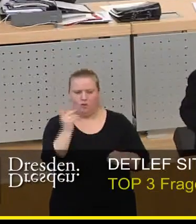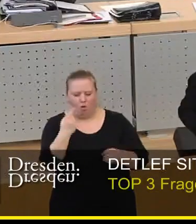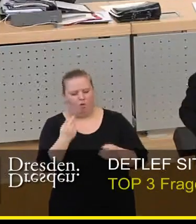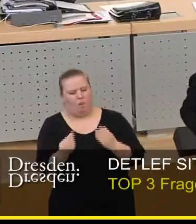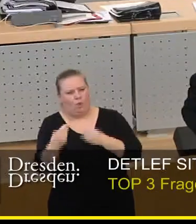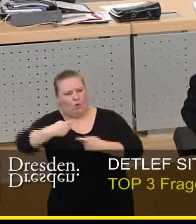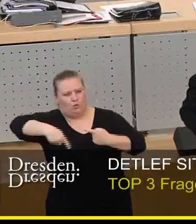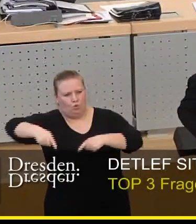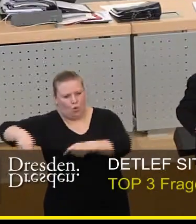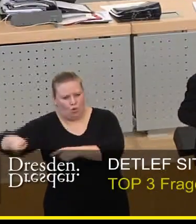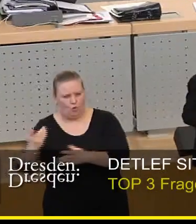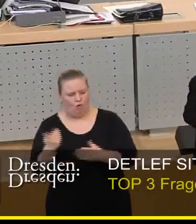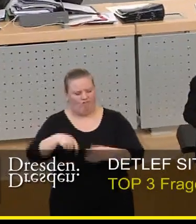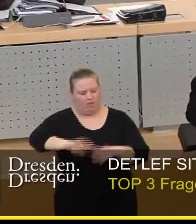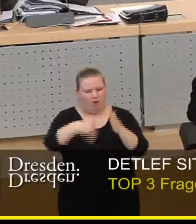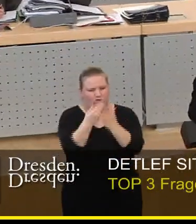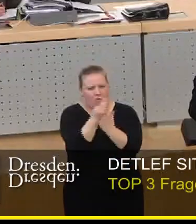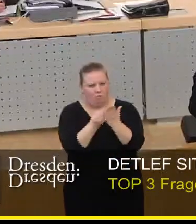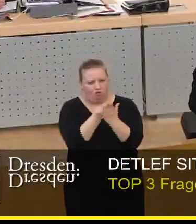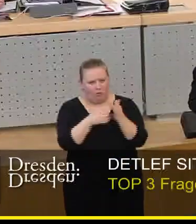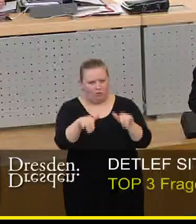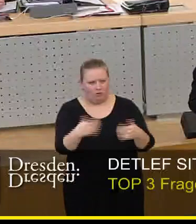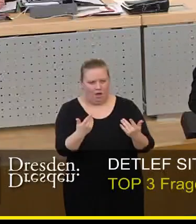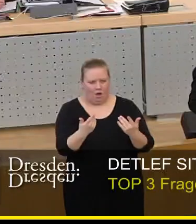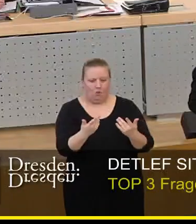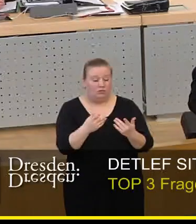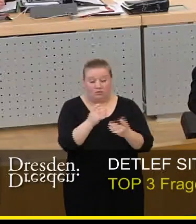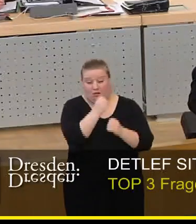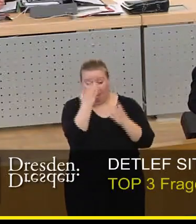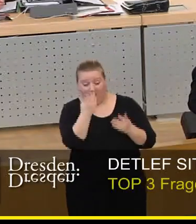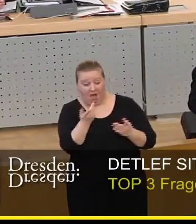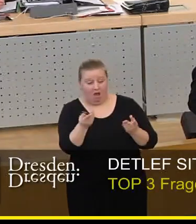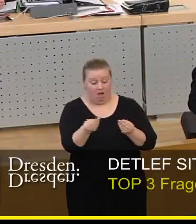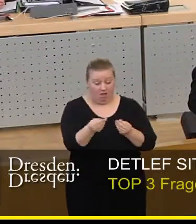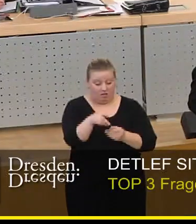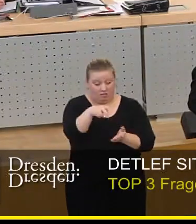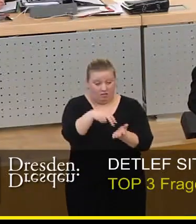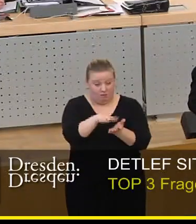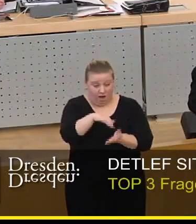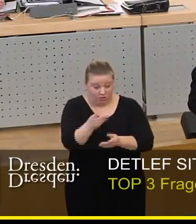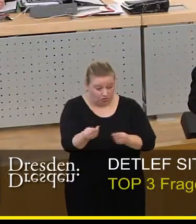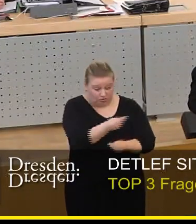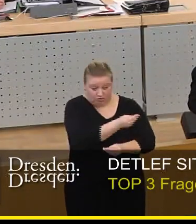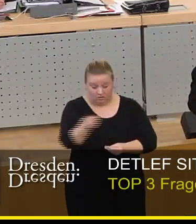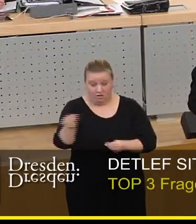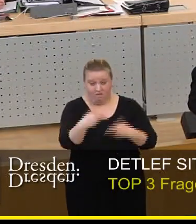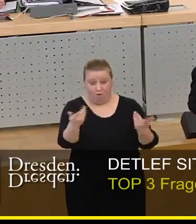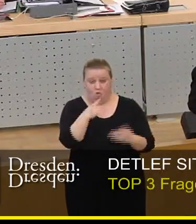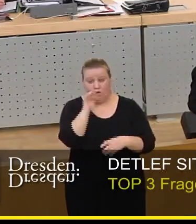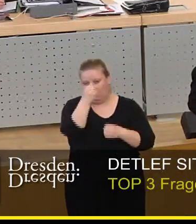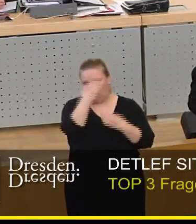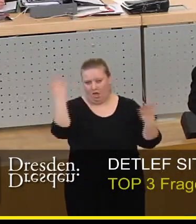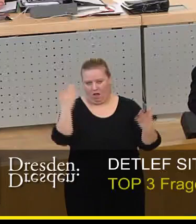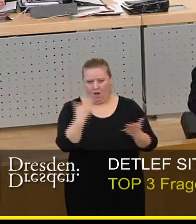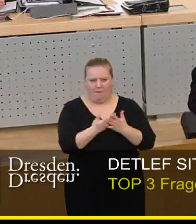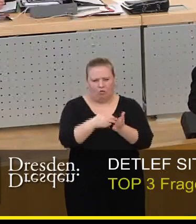Zuordnung gibt, wo eine Aufgabe beschrieben ist und nicht von vornherein zwingend klar ist, in welchem Bereich die umgesetzt worden ist.